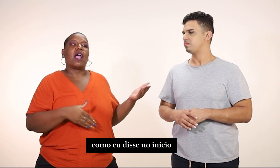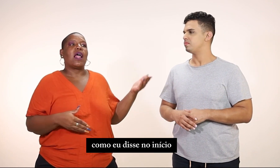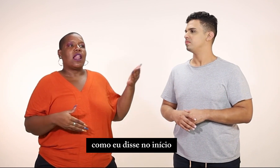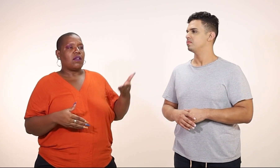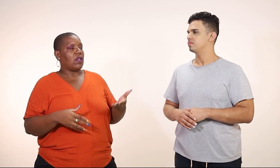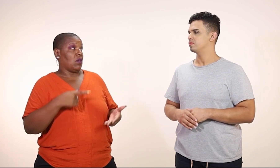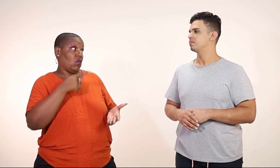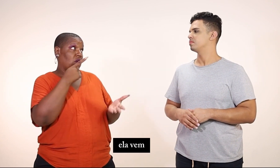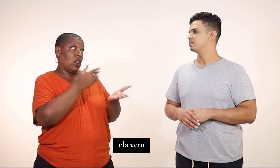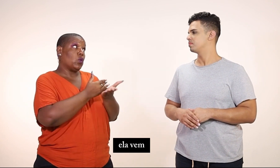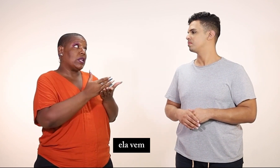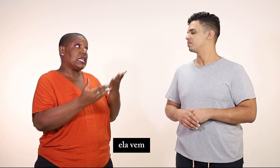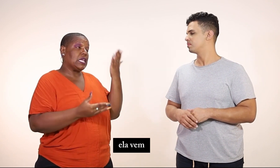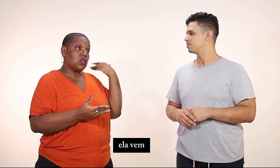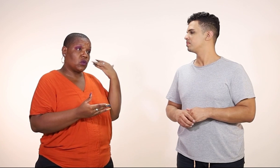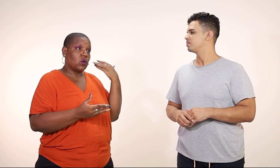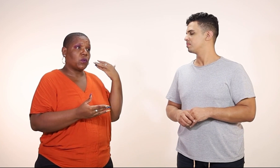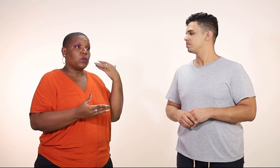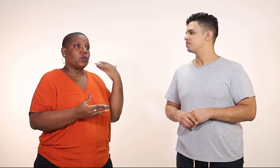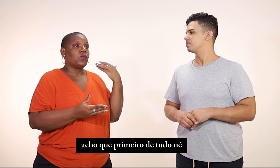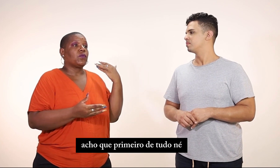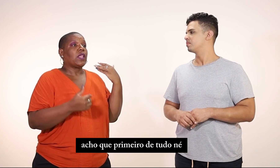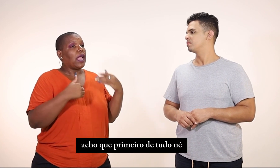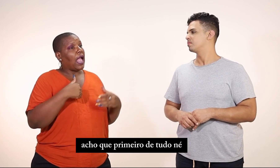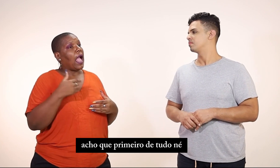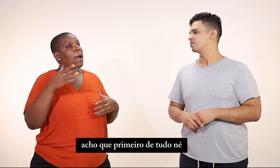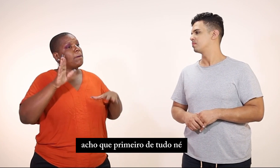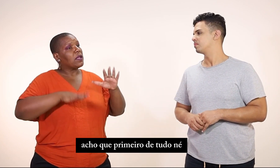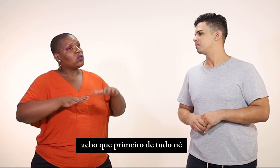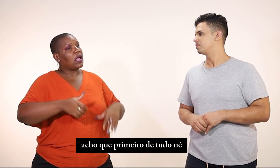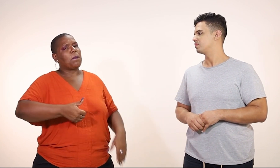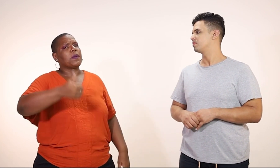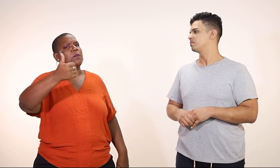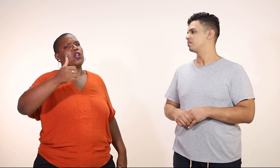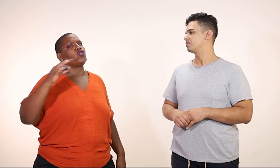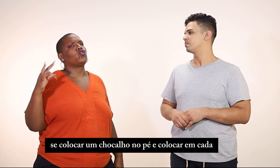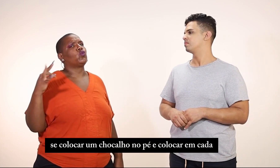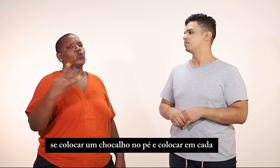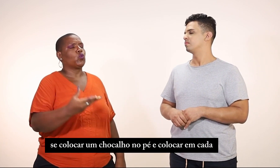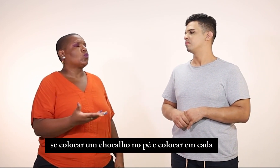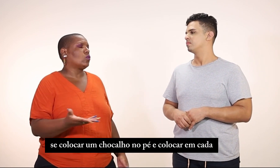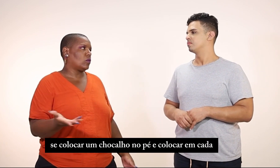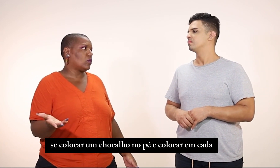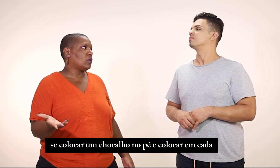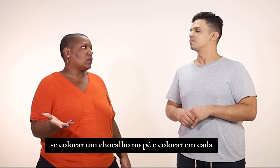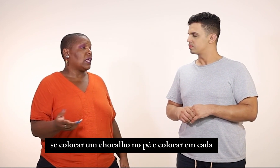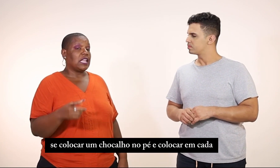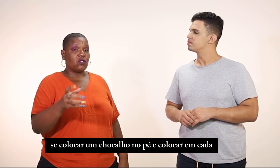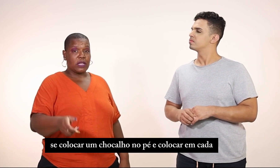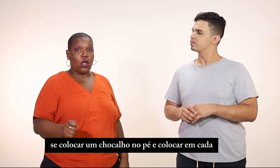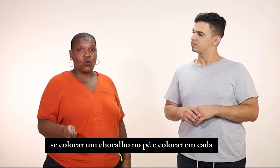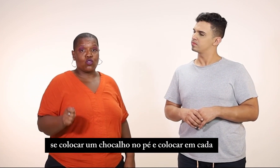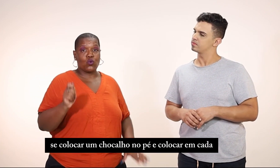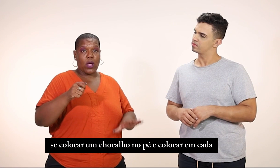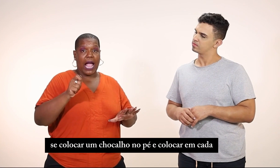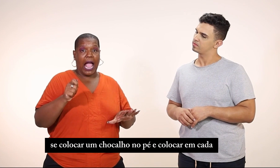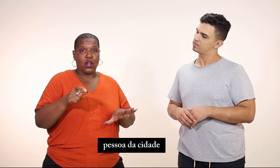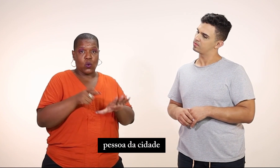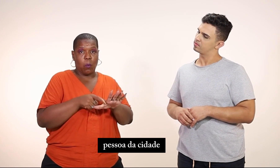início, ela vem, acho que primeiro de tudo, né? Se colocar um chocalho no pé e colocar em cada pessoa da